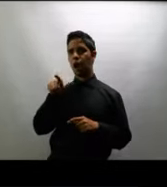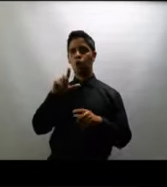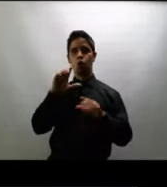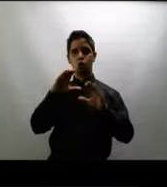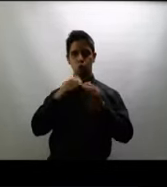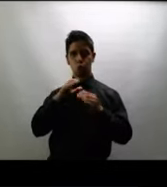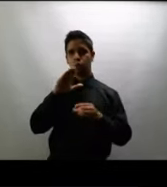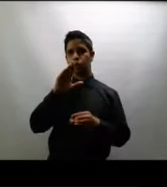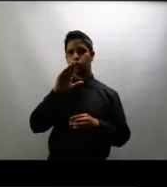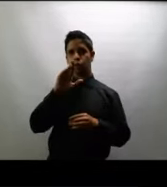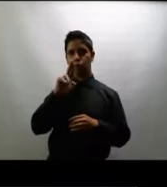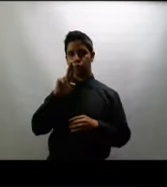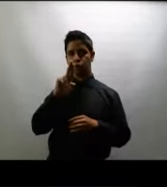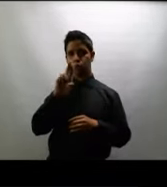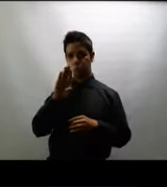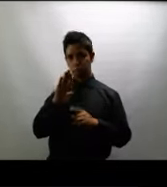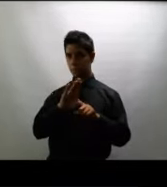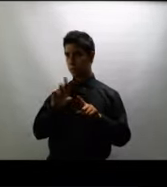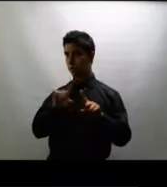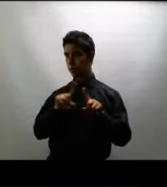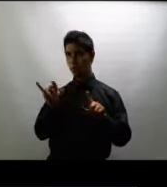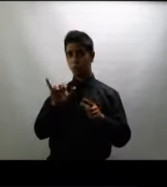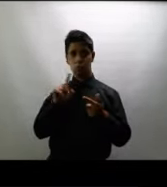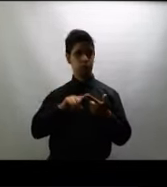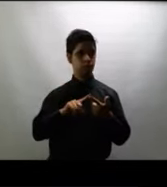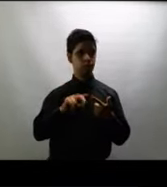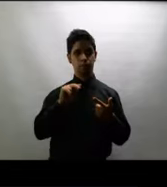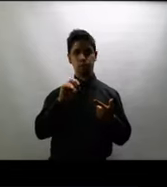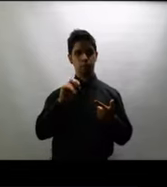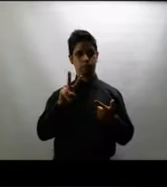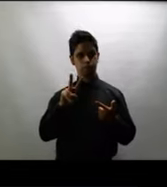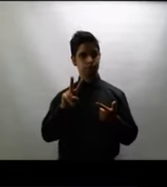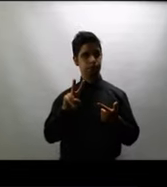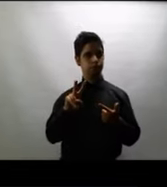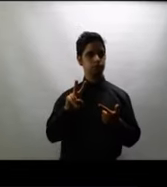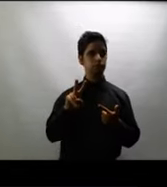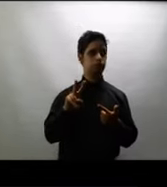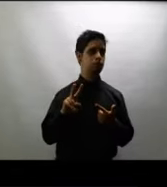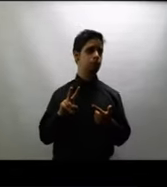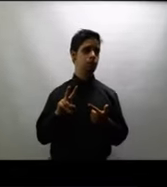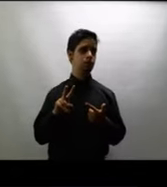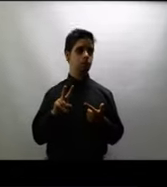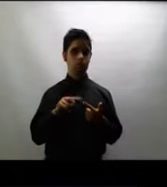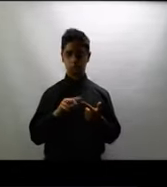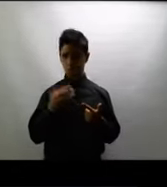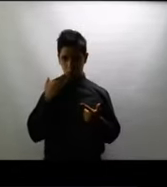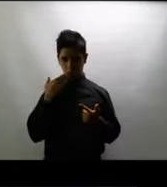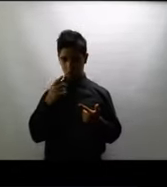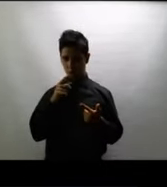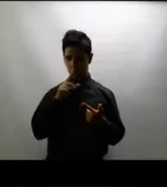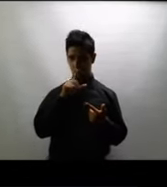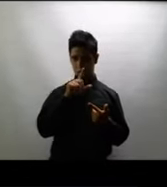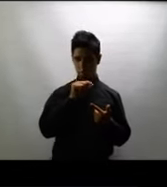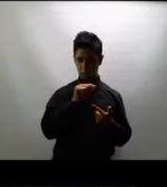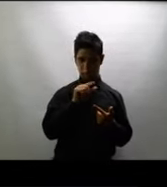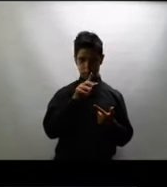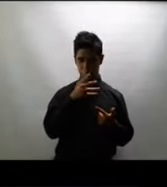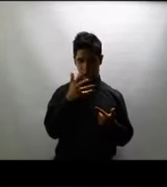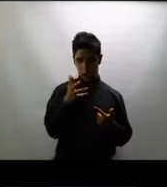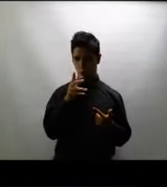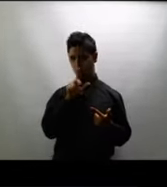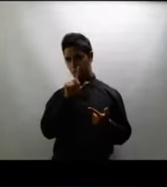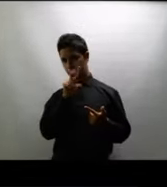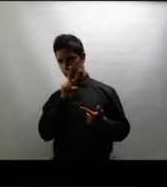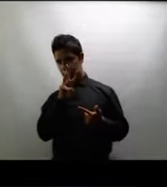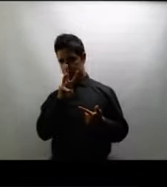ahí vamos a tocar en noviembre. Bien nítido el sitio, el 20, en Quebradillas. 20 algo, 26, 27, en